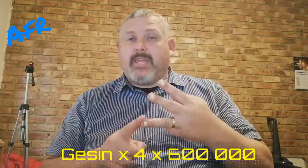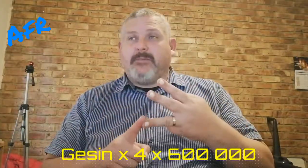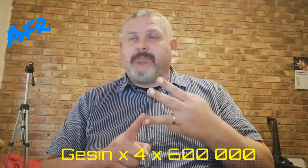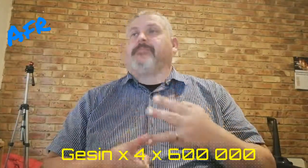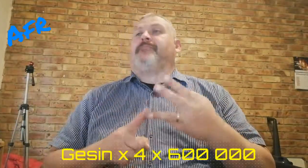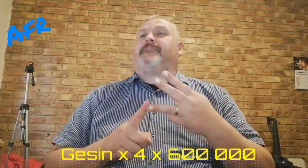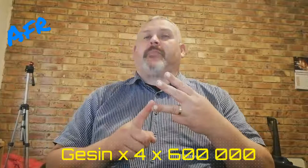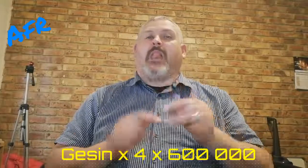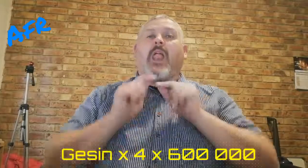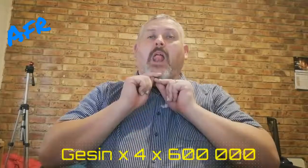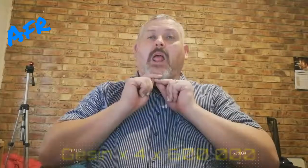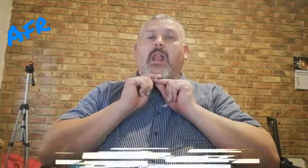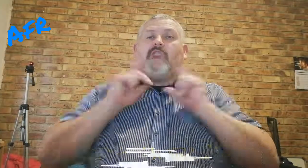derde,